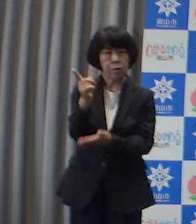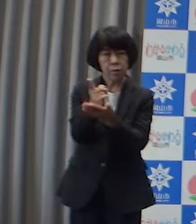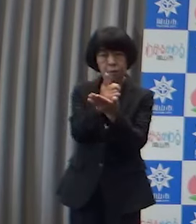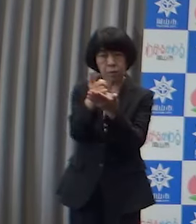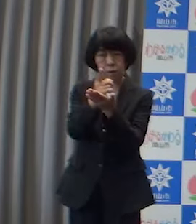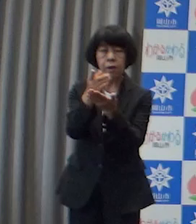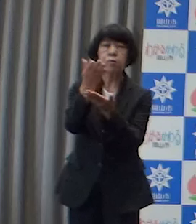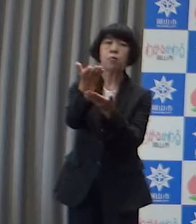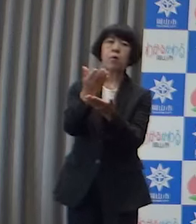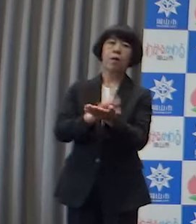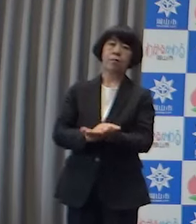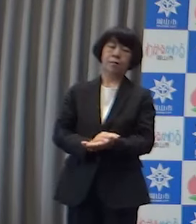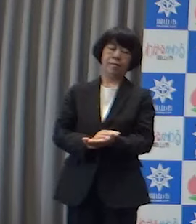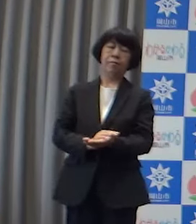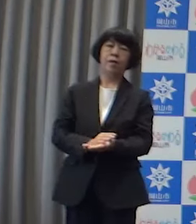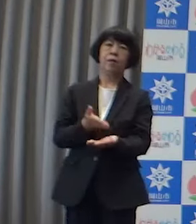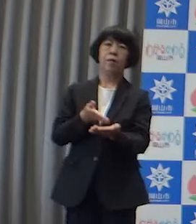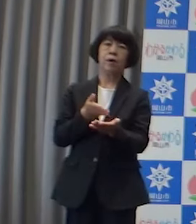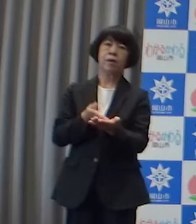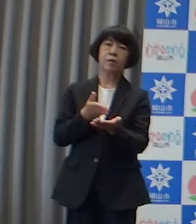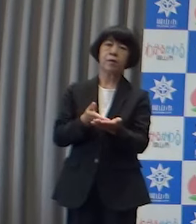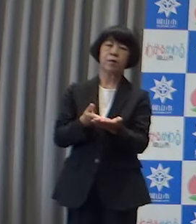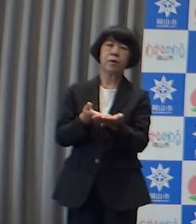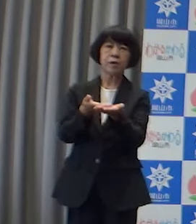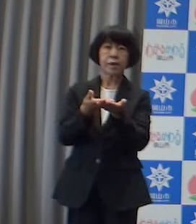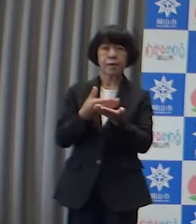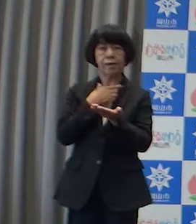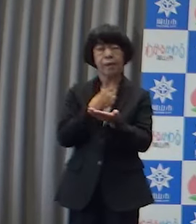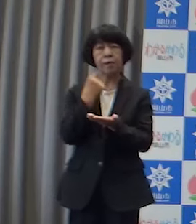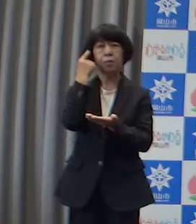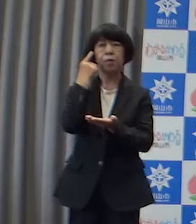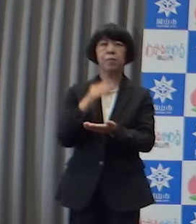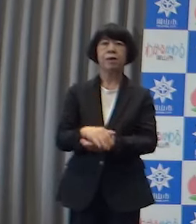。 はい。まずはね、